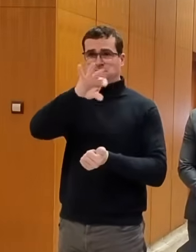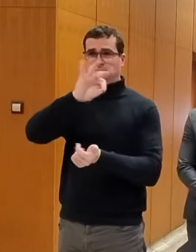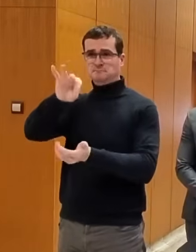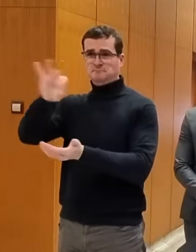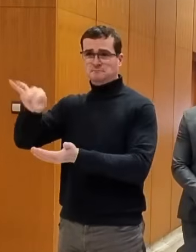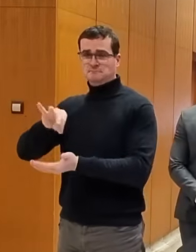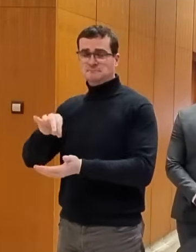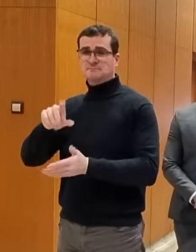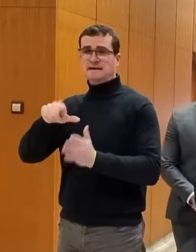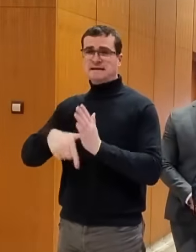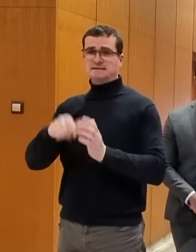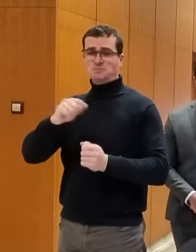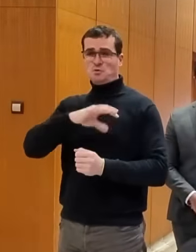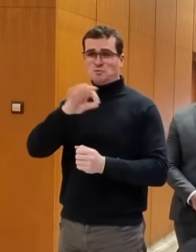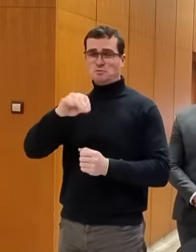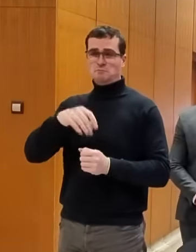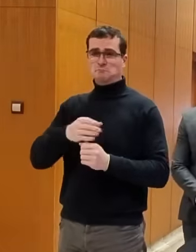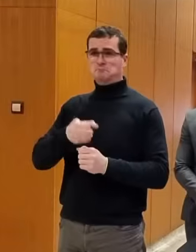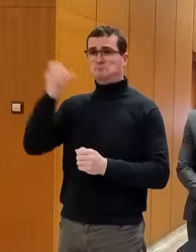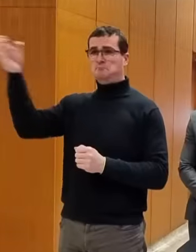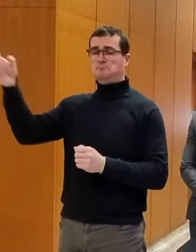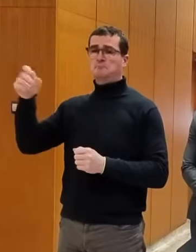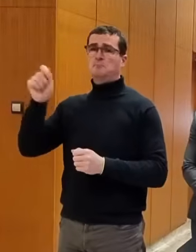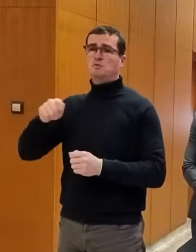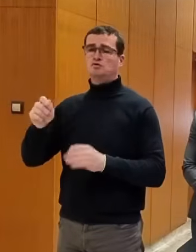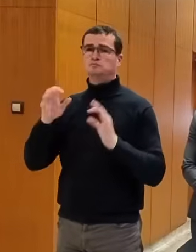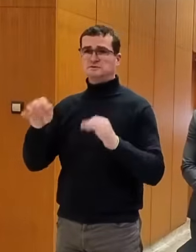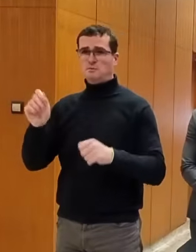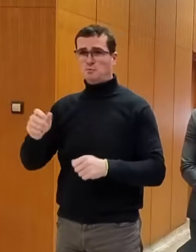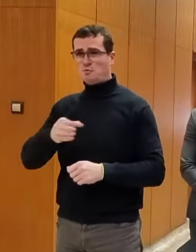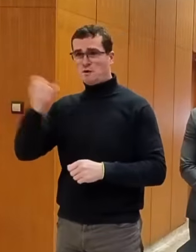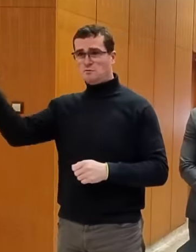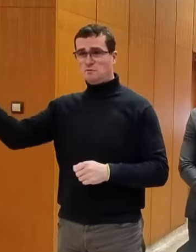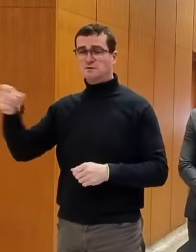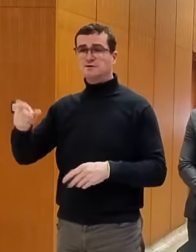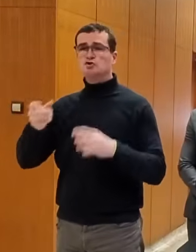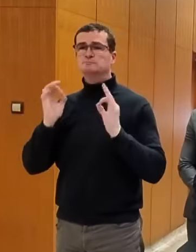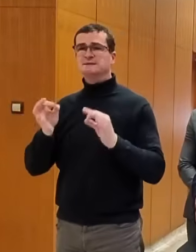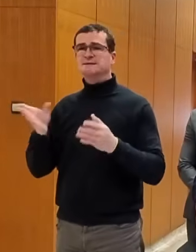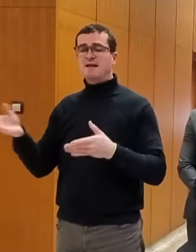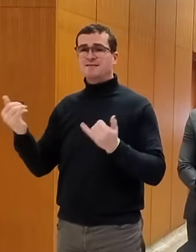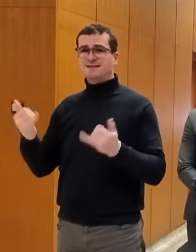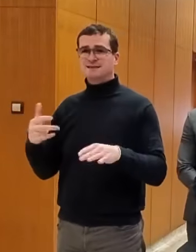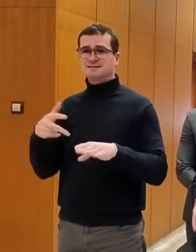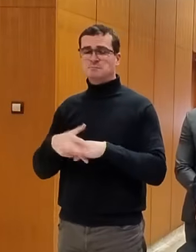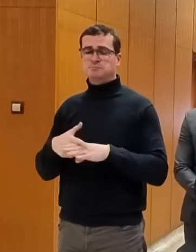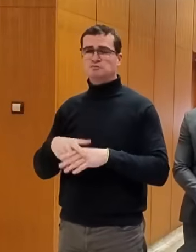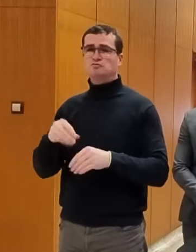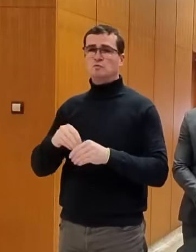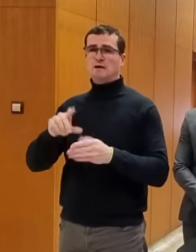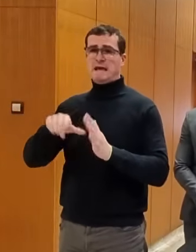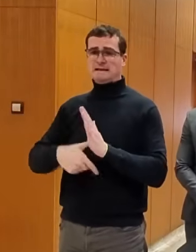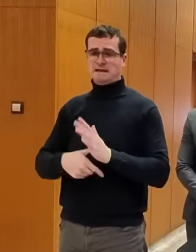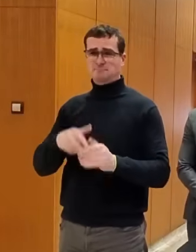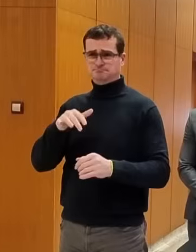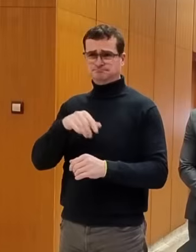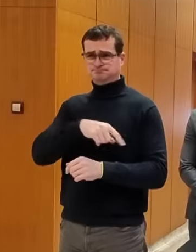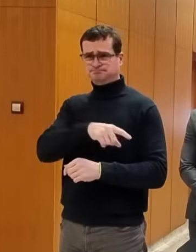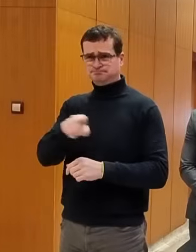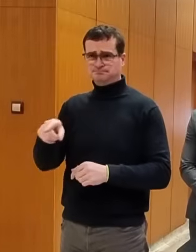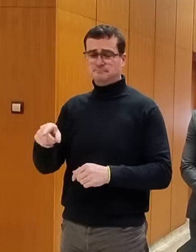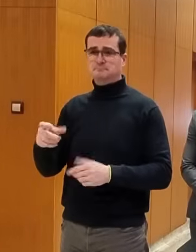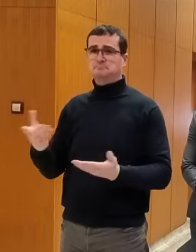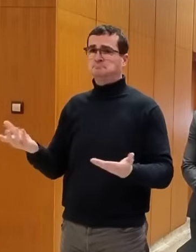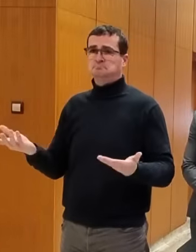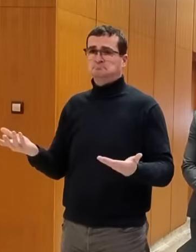a krajských prokurátor a stali sa prokurátormi špeciálnej prokuratúry. Tá špecializácia je dnes zabezpečená aj na krajských